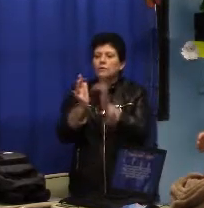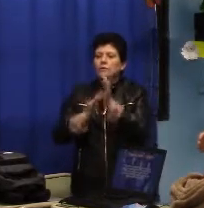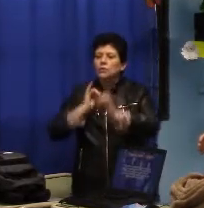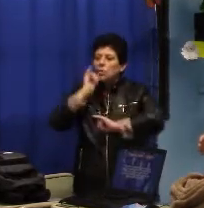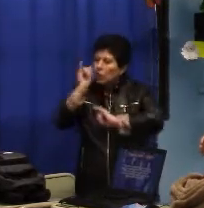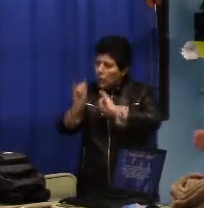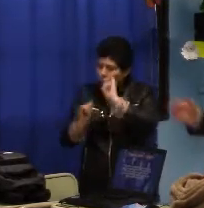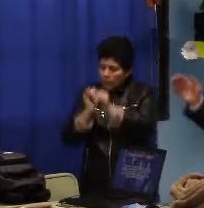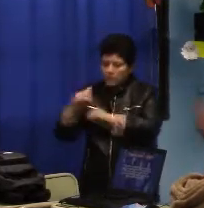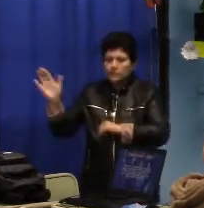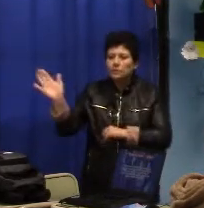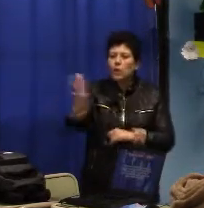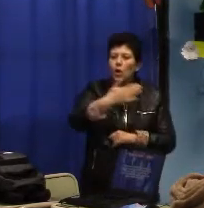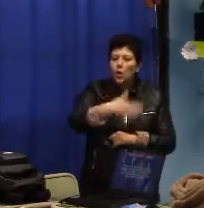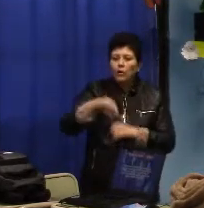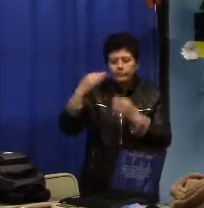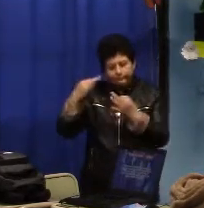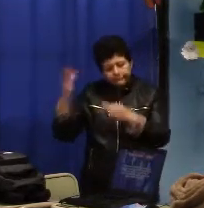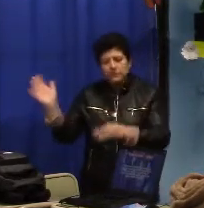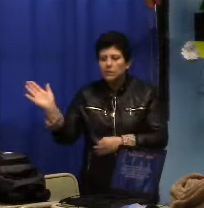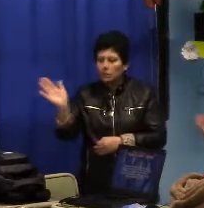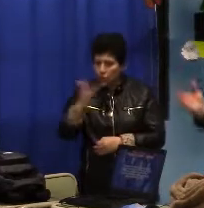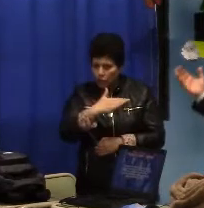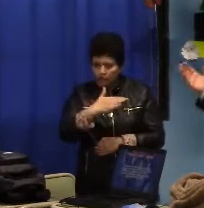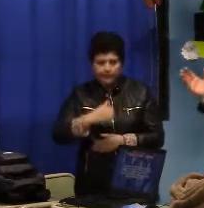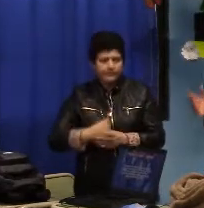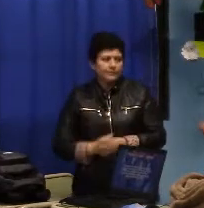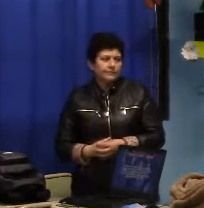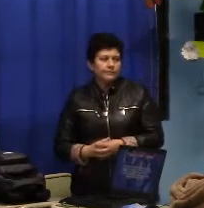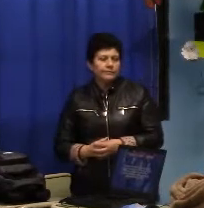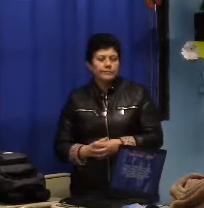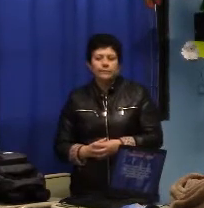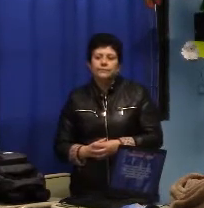todo es todo. Faltaba.